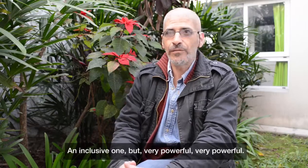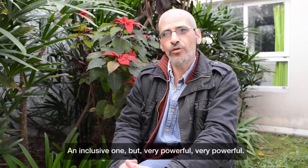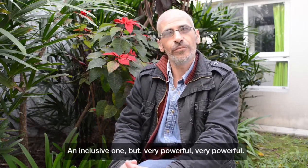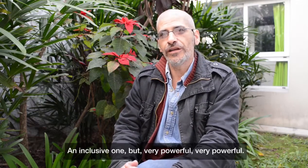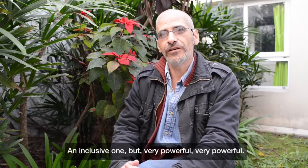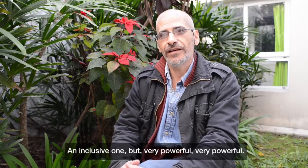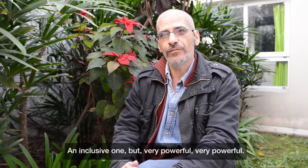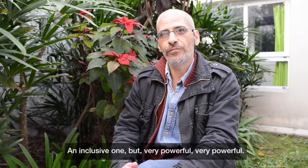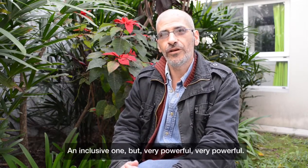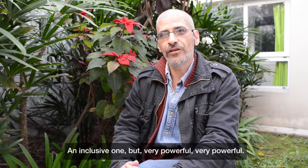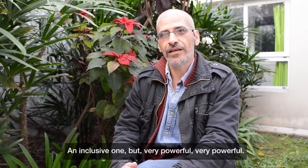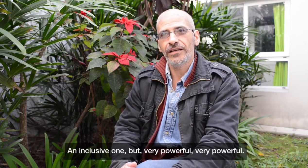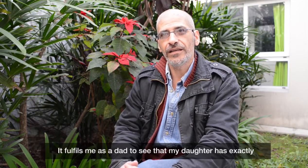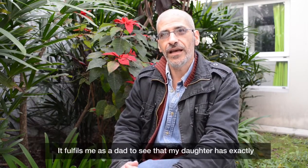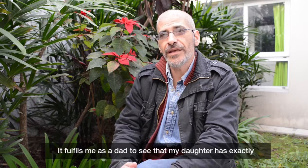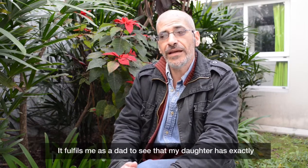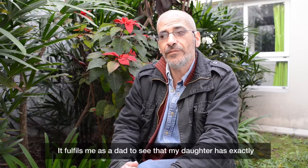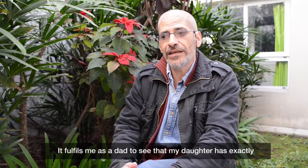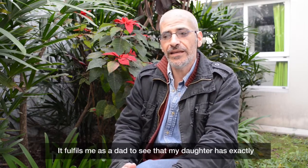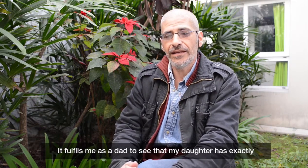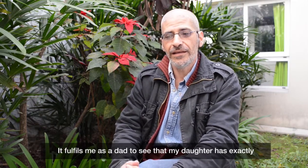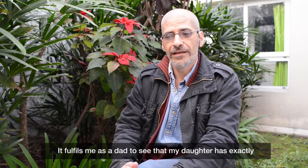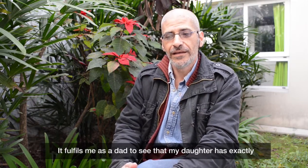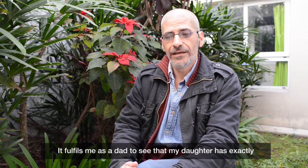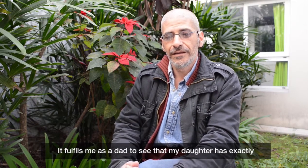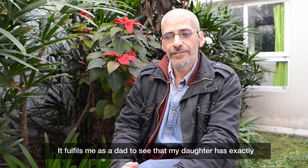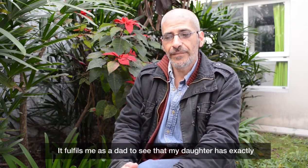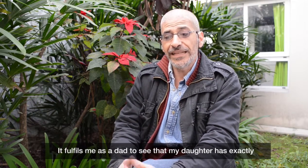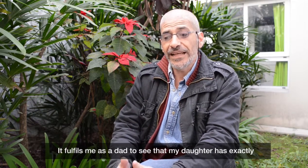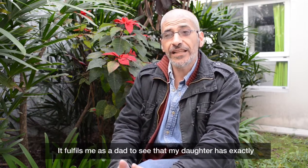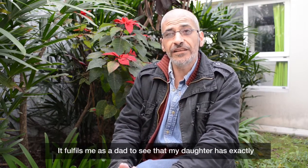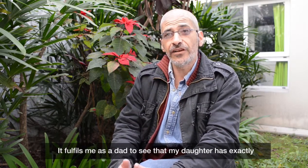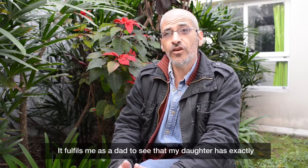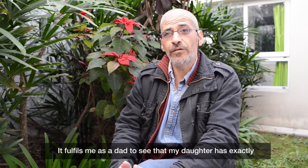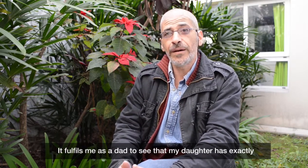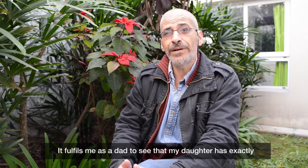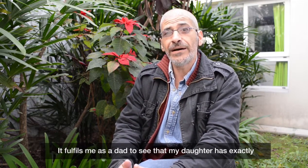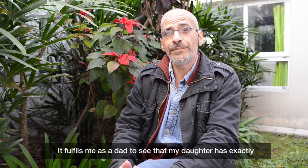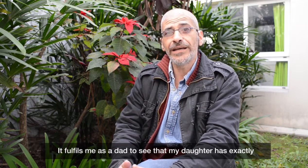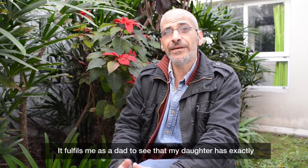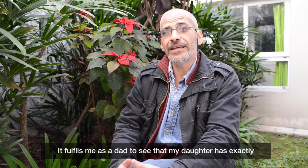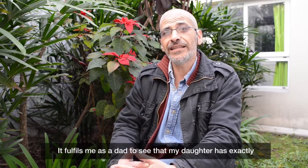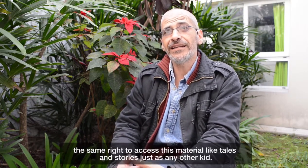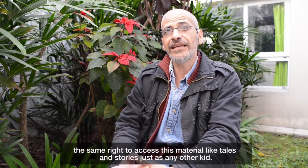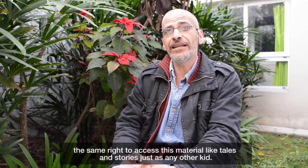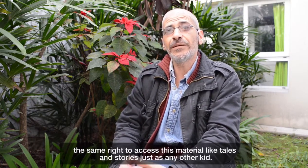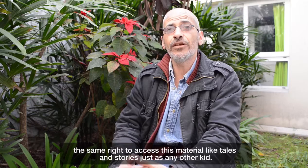muy poderosa, muy poderosa. Y a mí, digamos, me llena de satisfacción como papá ver que mi hija tiene el mismo derecho